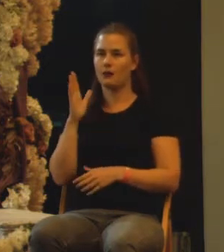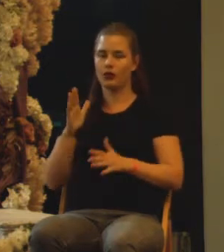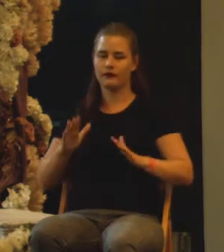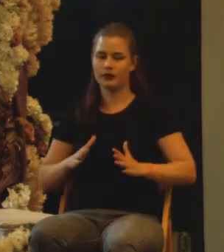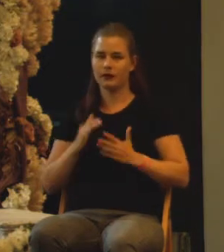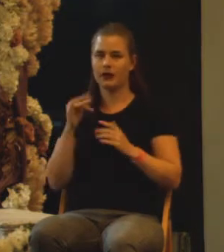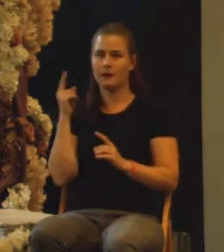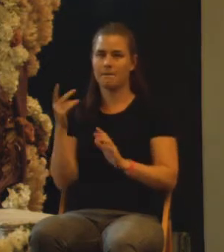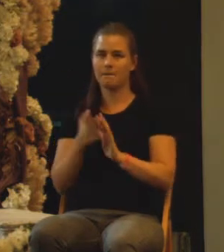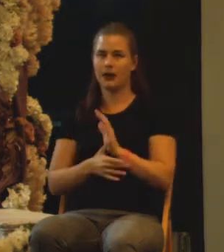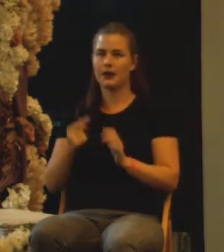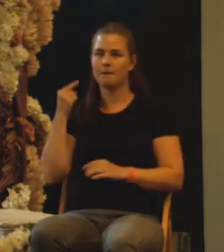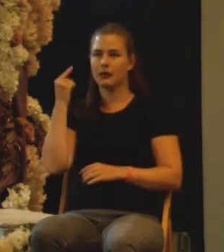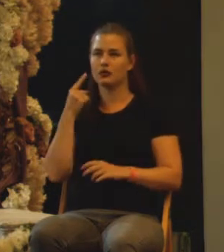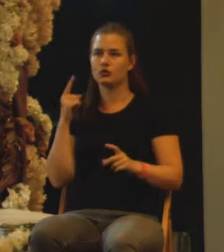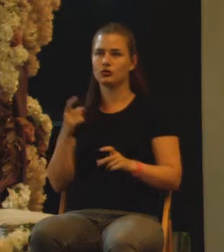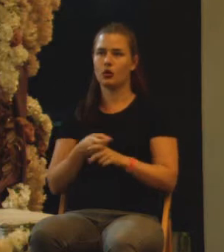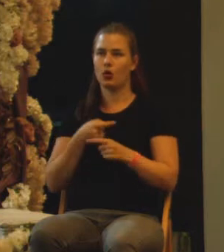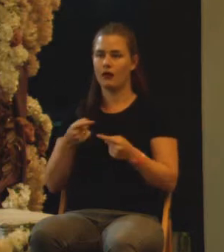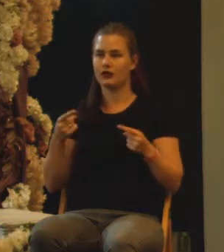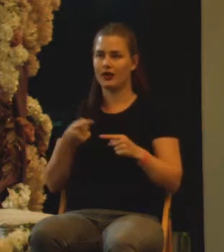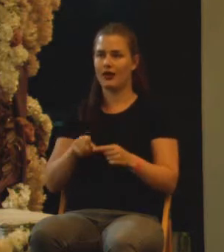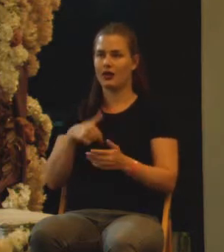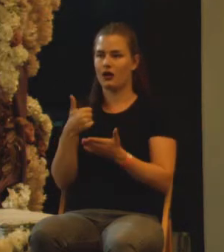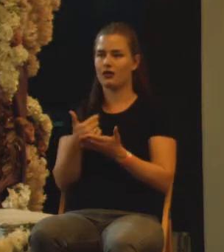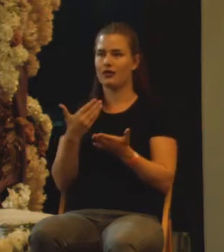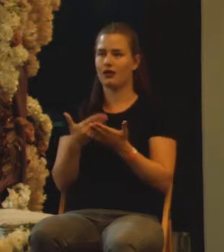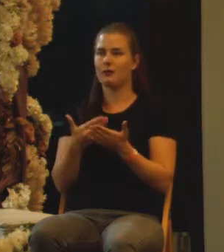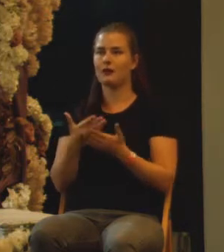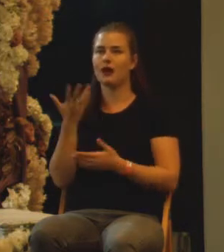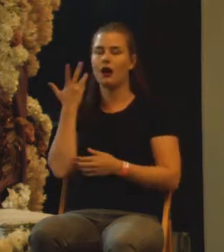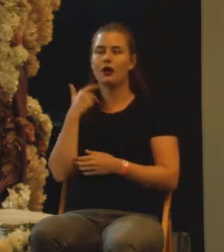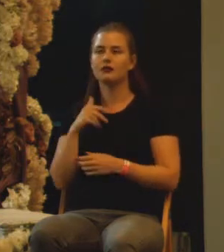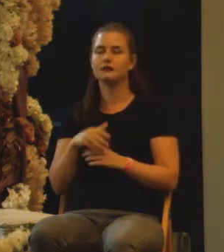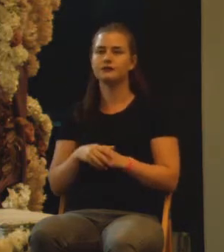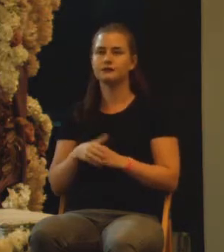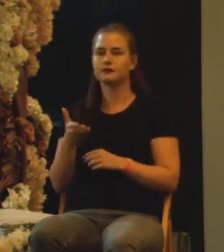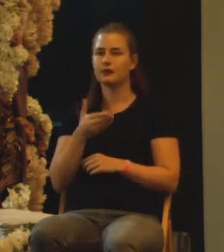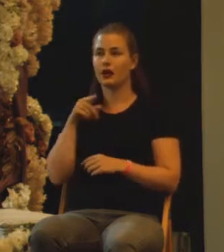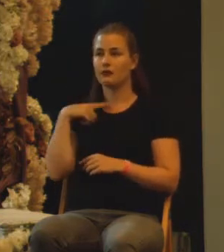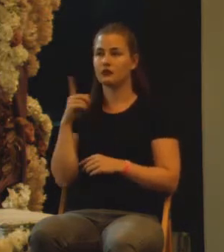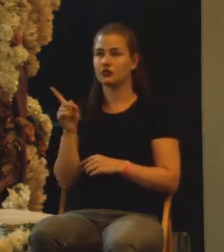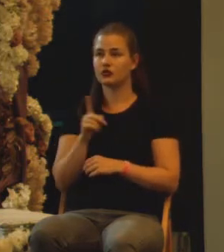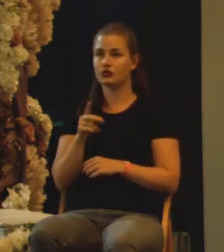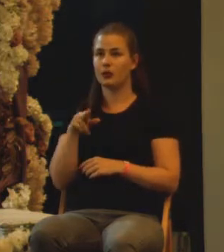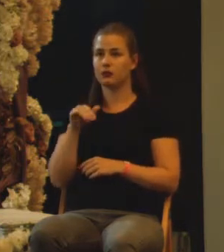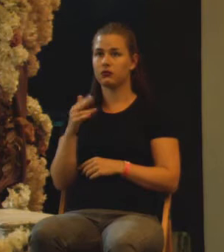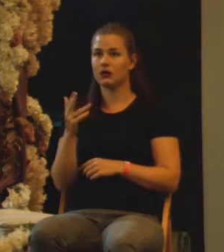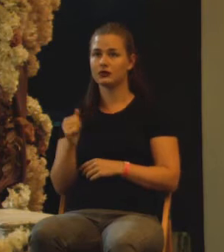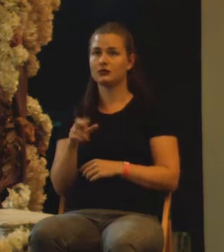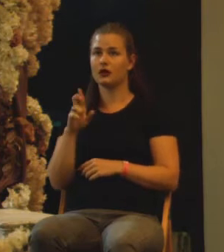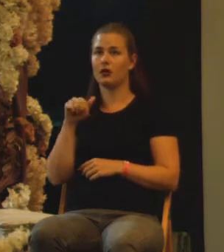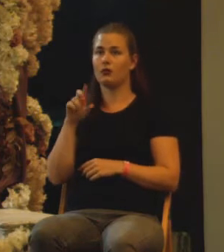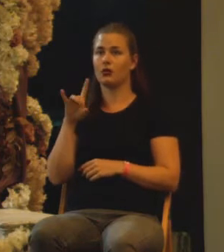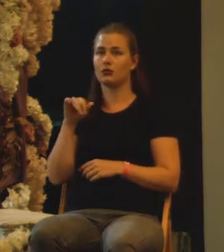вдохновляться и понимать психологически, что вообще-то главное. Ну, например, пример, когда мы говорим, что пицца, бургеры